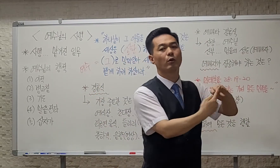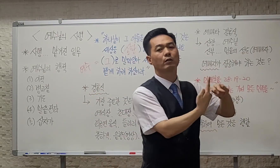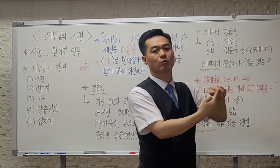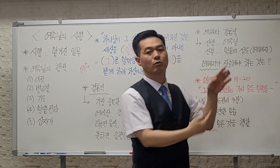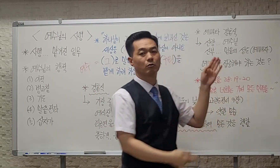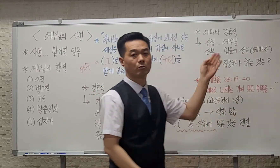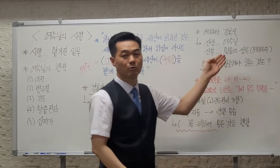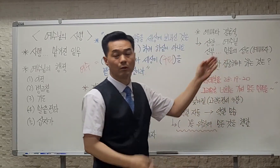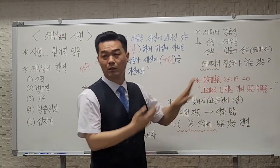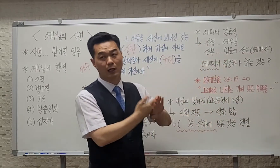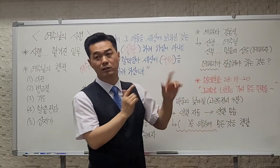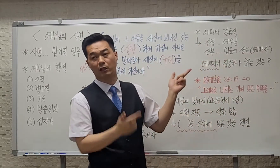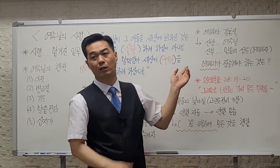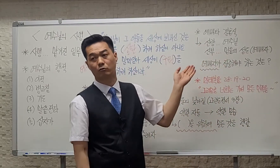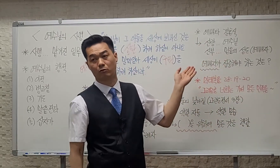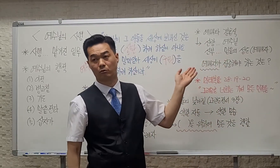똑같다고. 다르지 않다고.